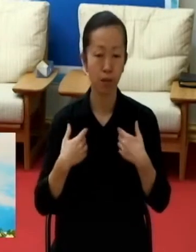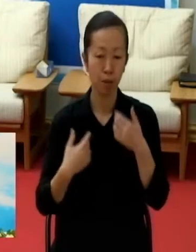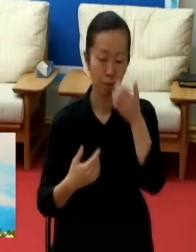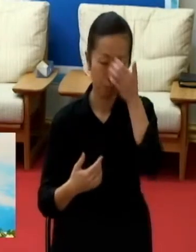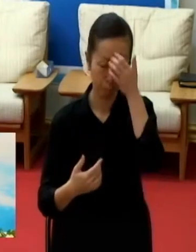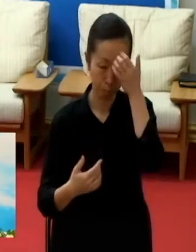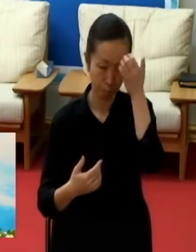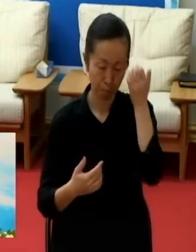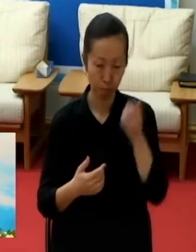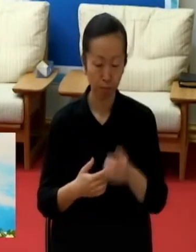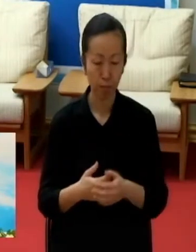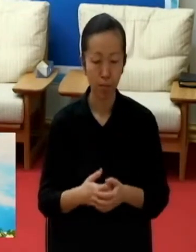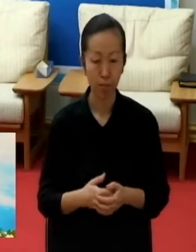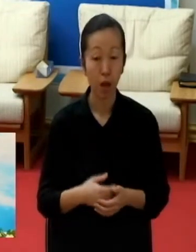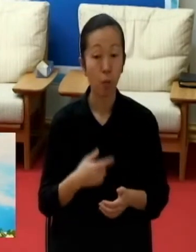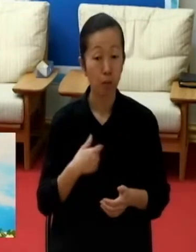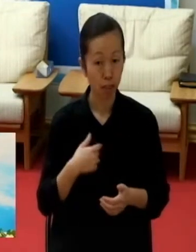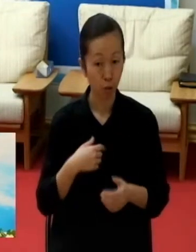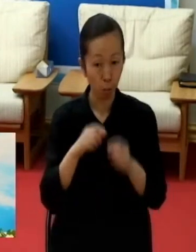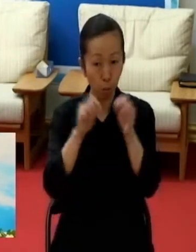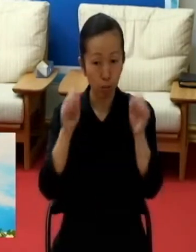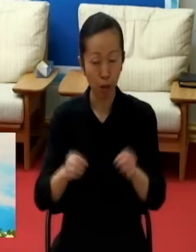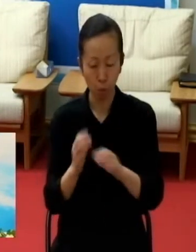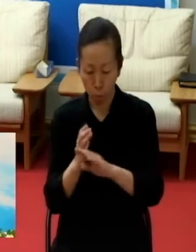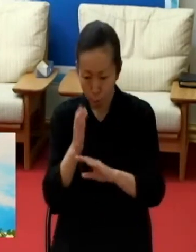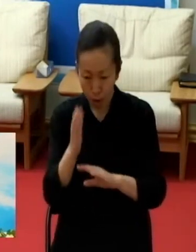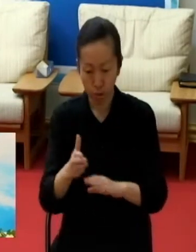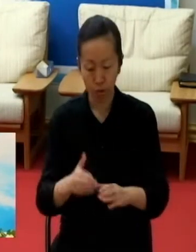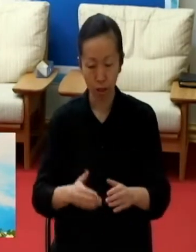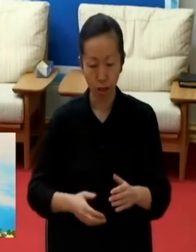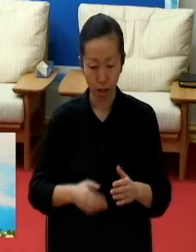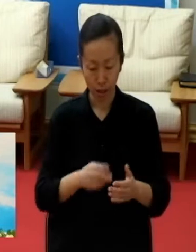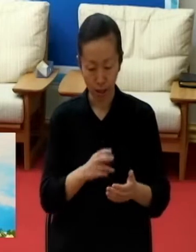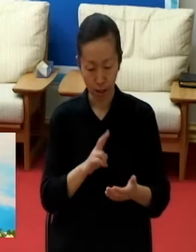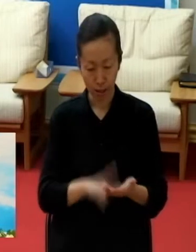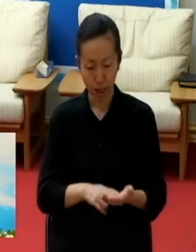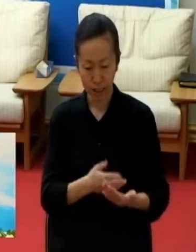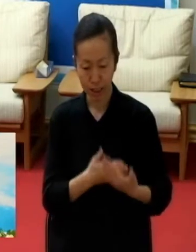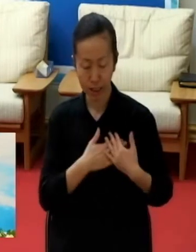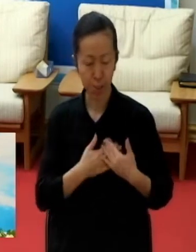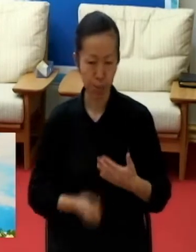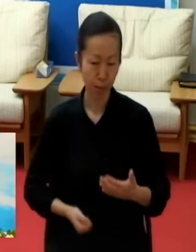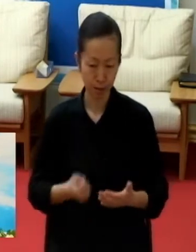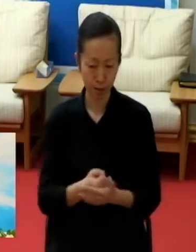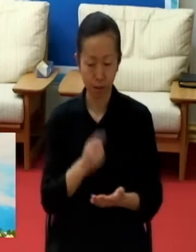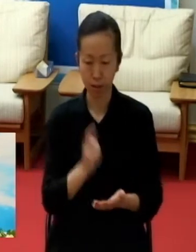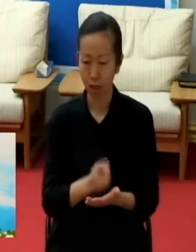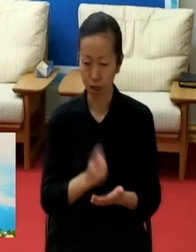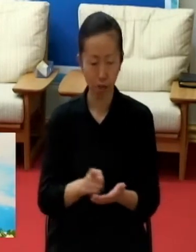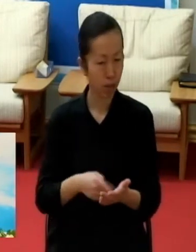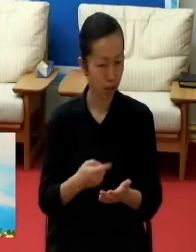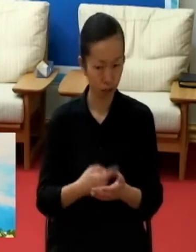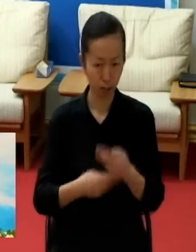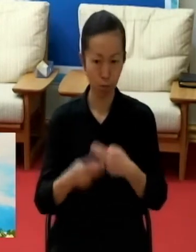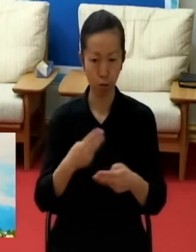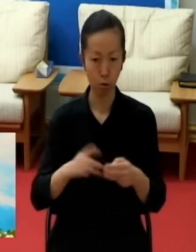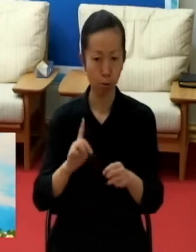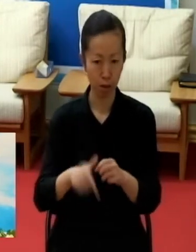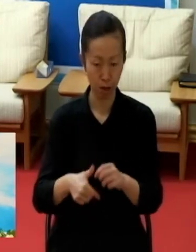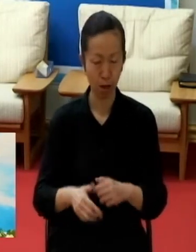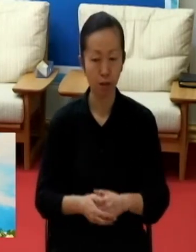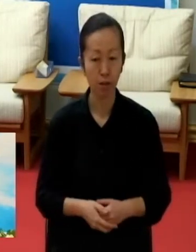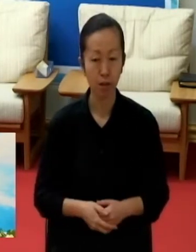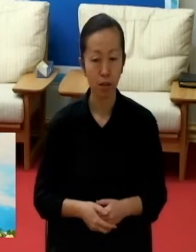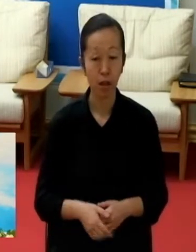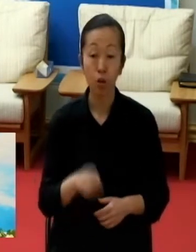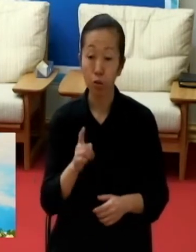넘어서는 결심만 해서는 안 됩니다. 私の問題を乗り越える決心だけしてはなりません 그 결심을 하고 도전을